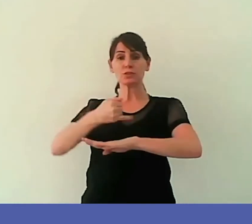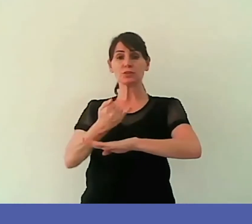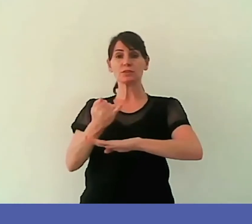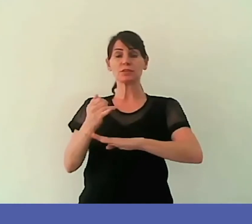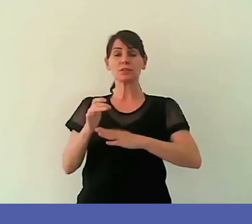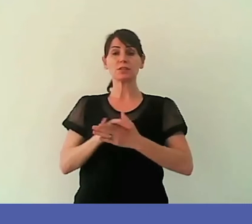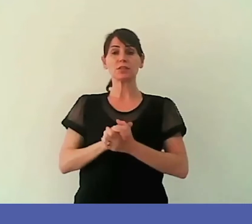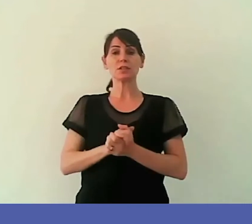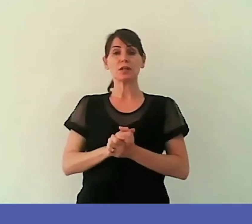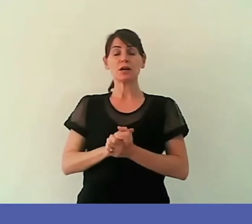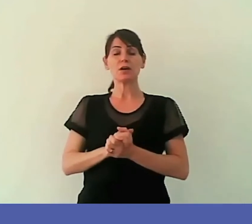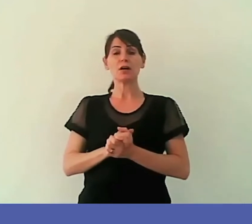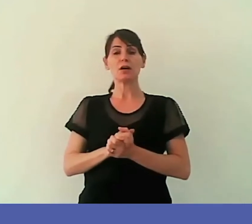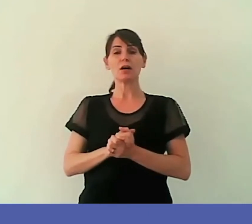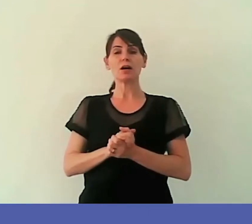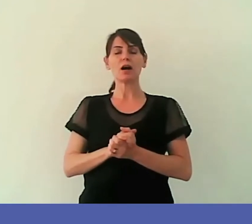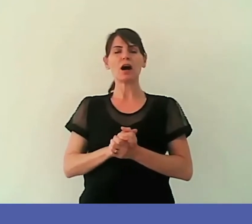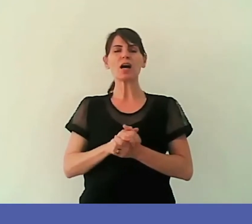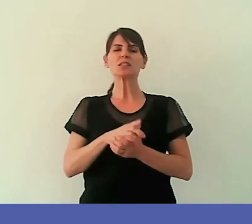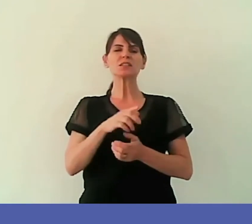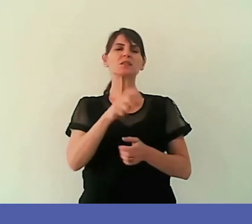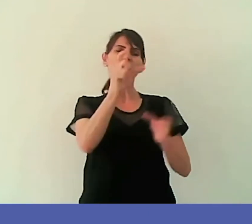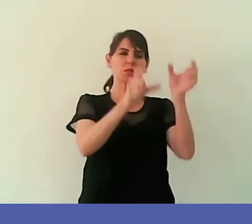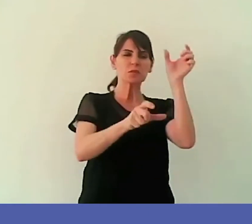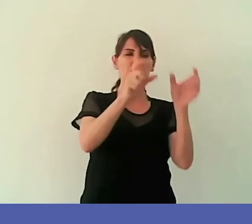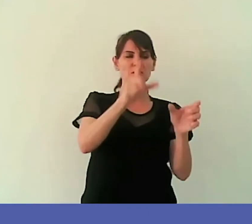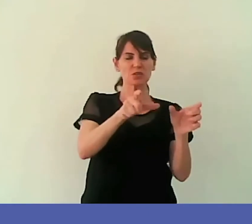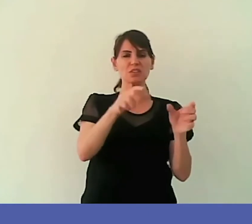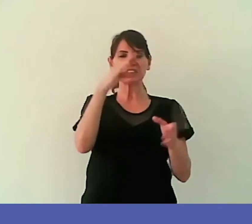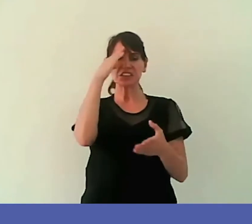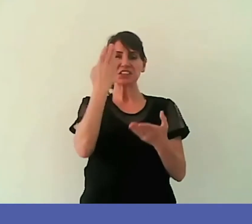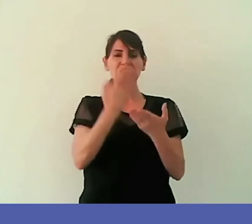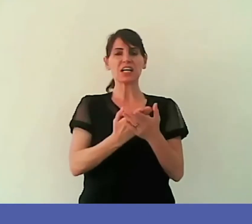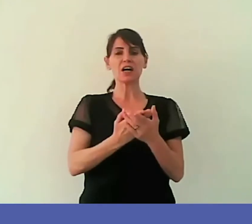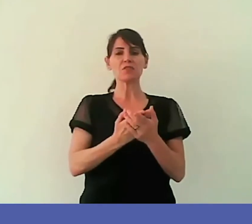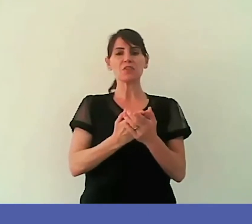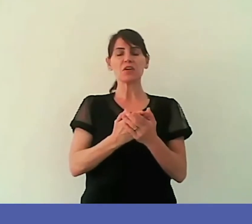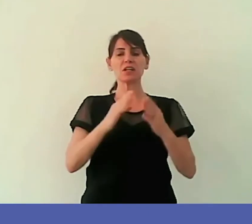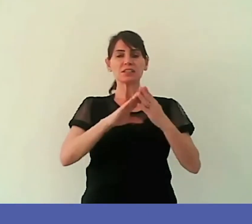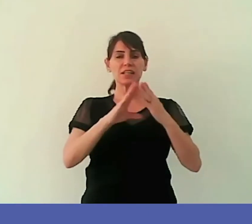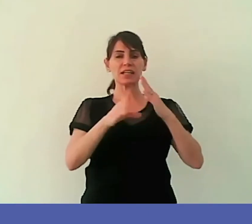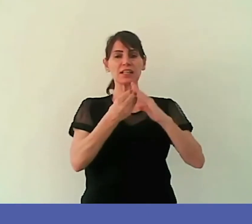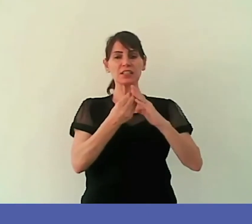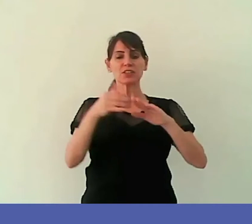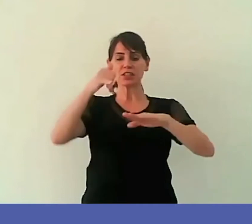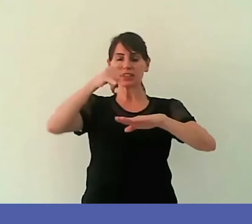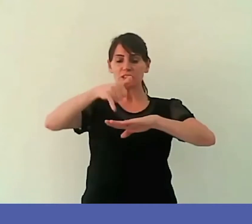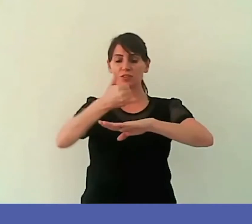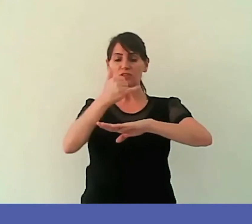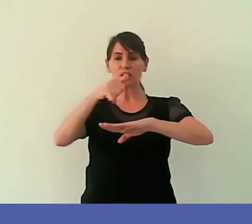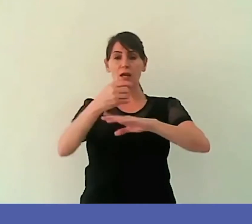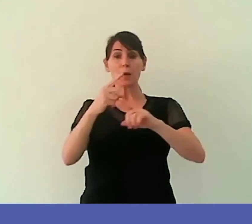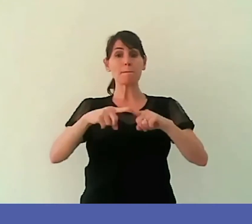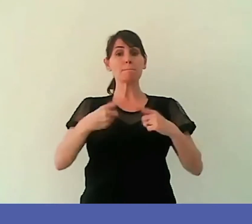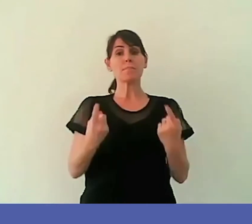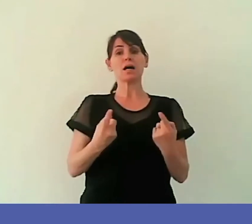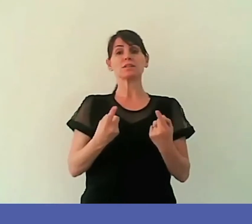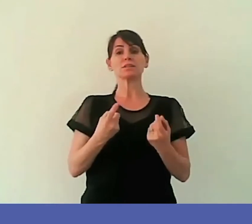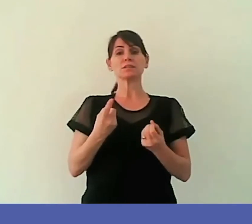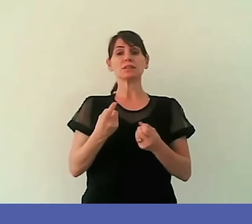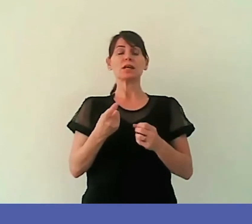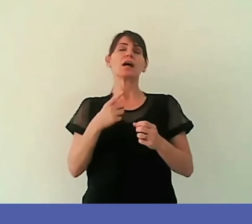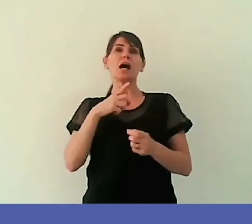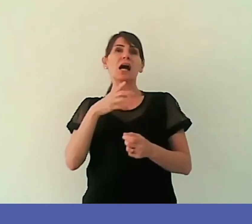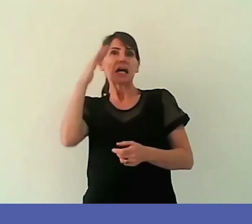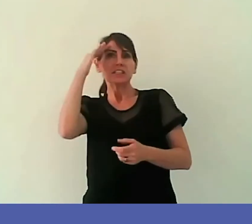que eram da circuncisão, quer dizer, os que eram da igreja em Jerusalém, mas era do partido da circuncisão, já